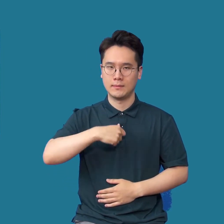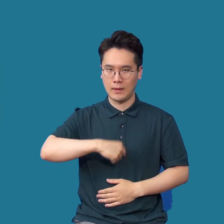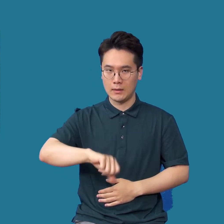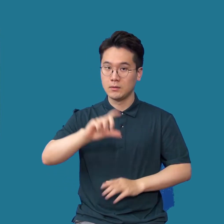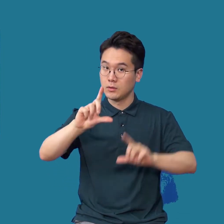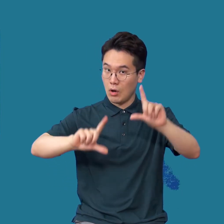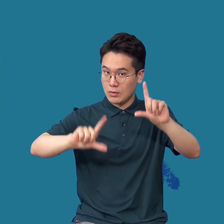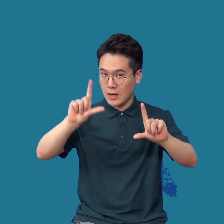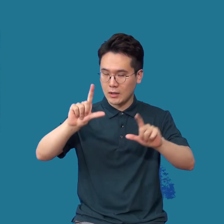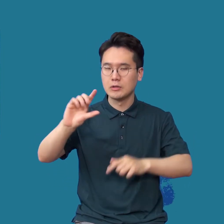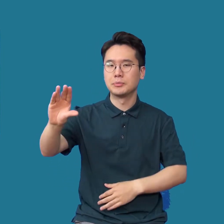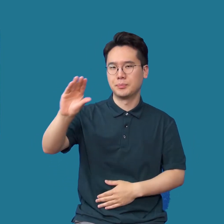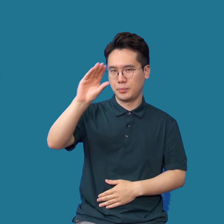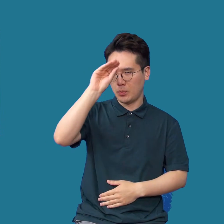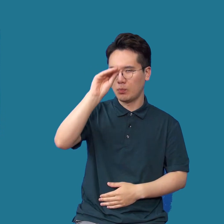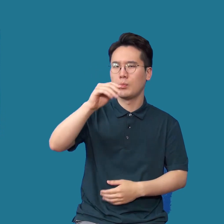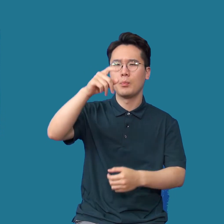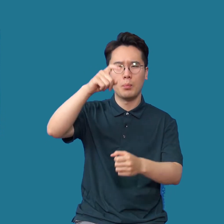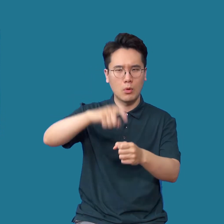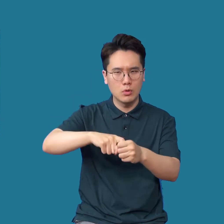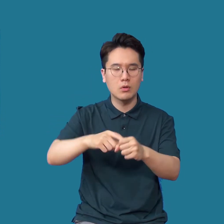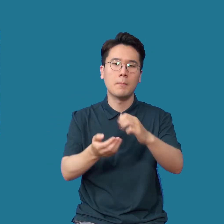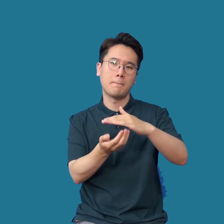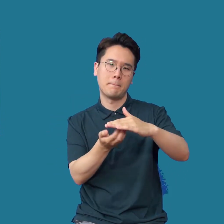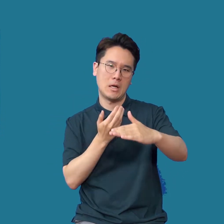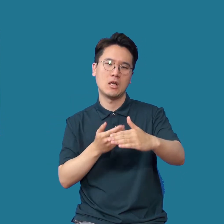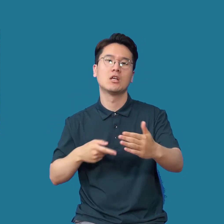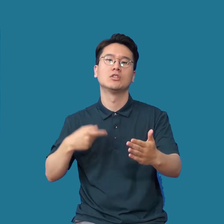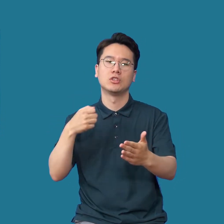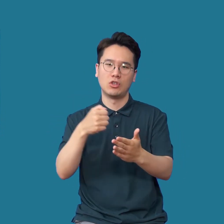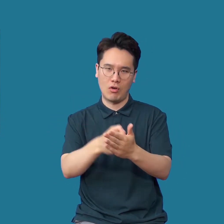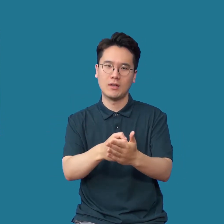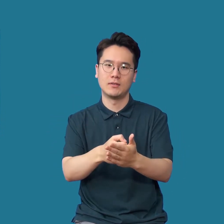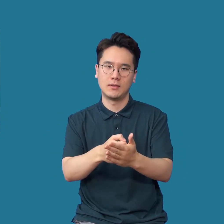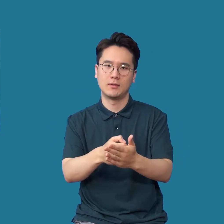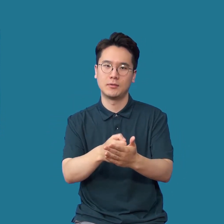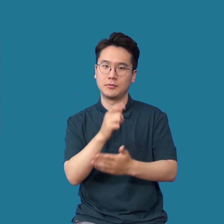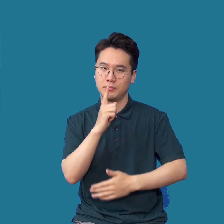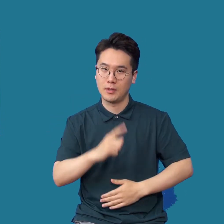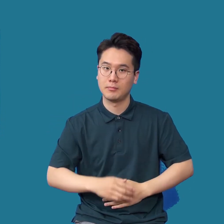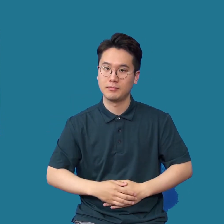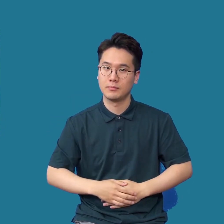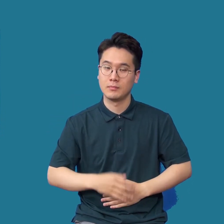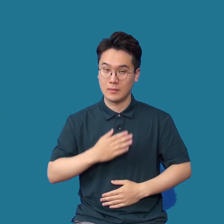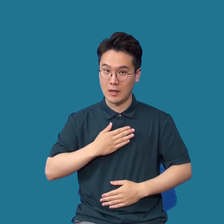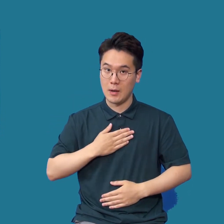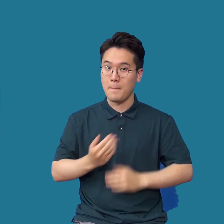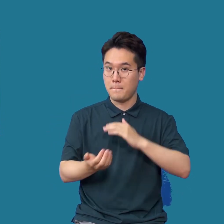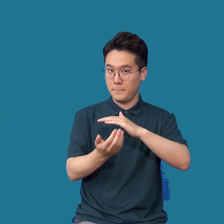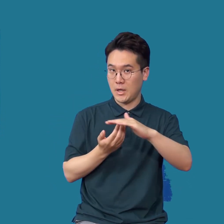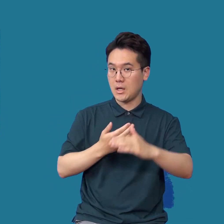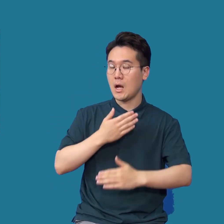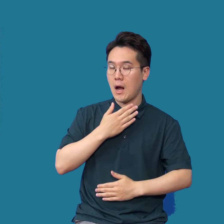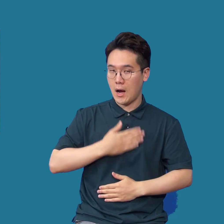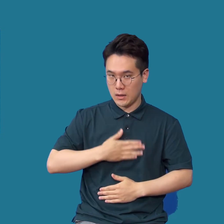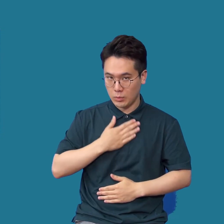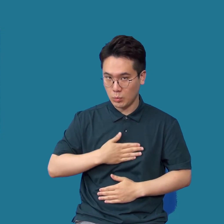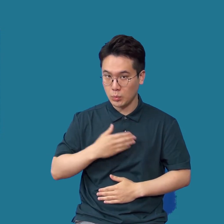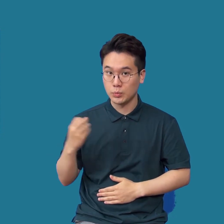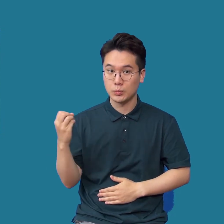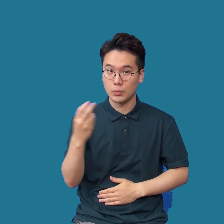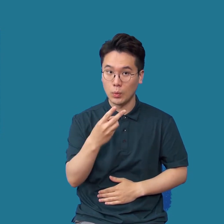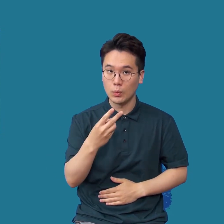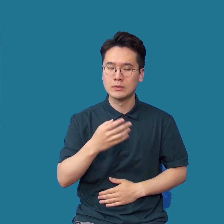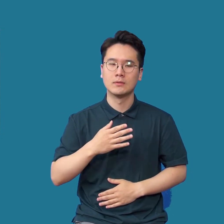위하여 미리 정하셨으니 했습니다. 하나님은 나를 미리 아실 뿐 아니라